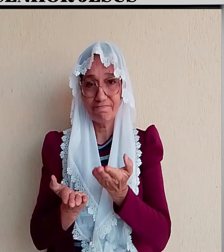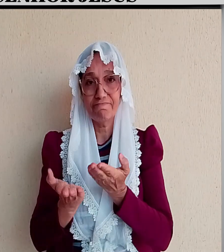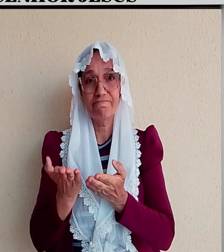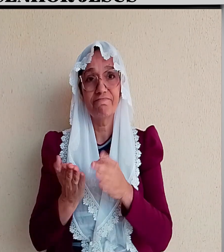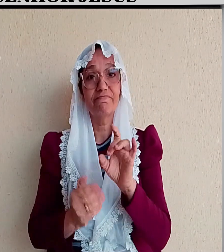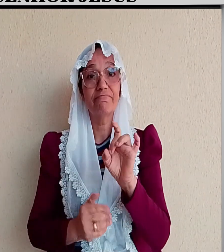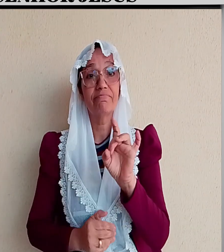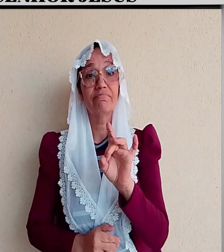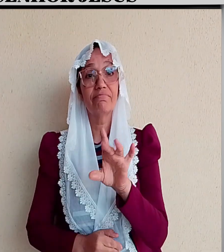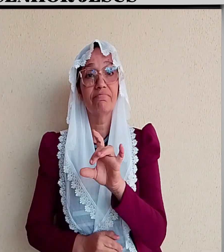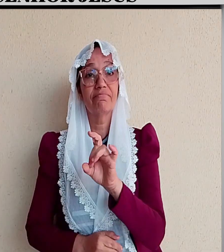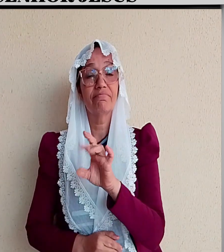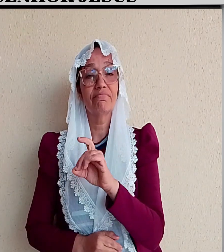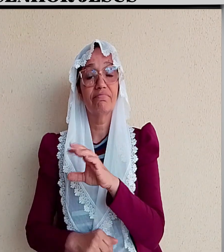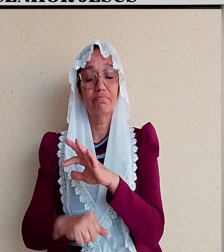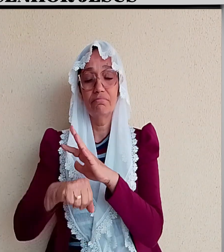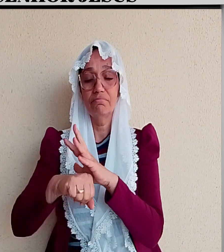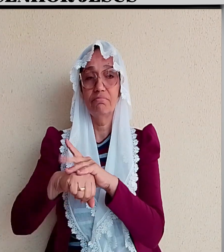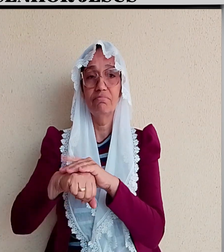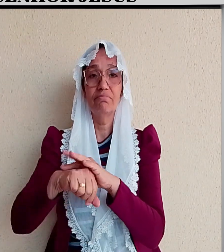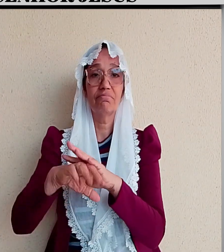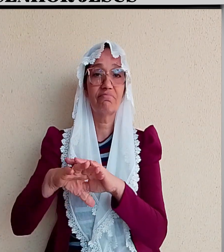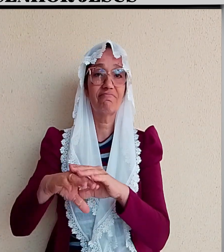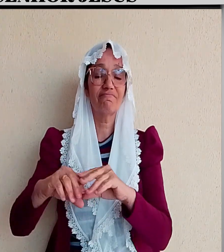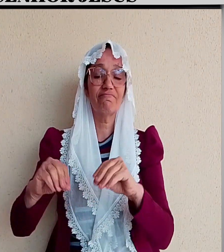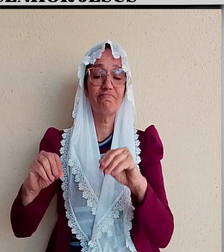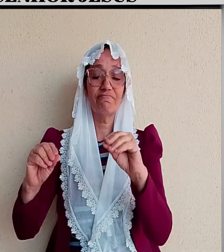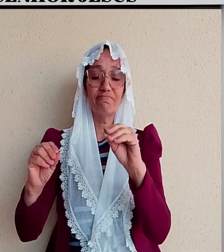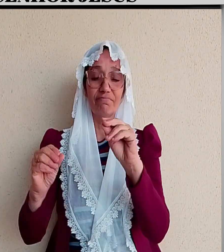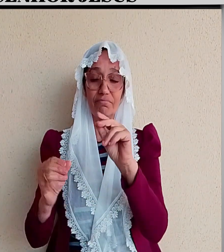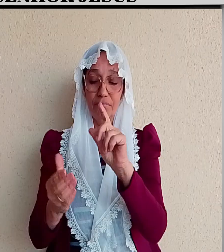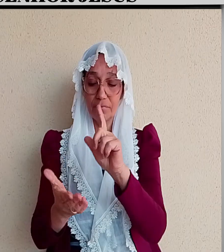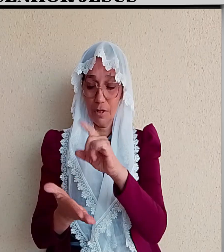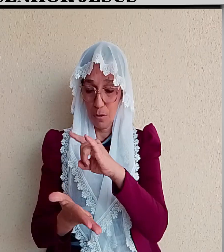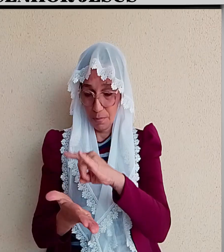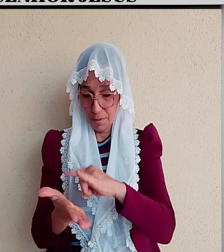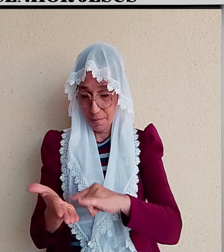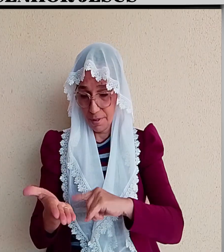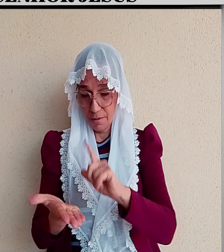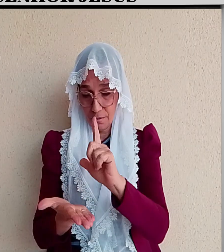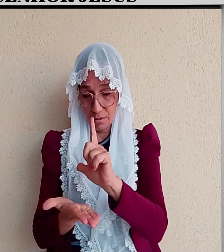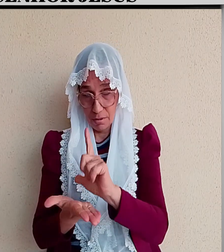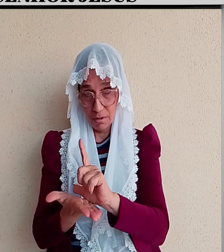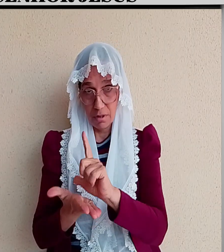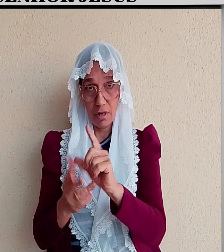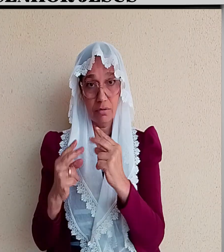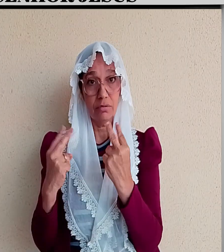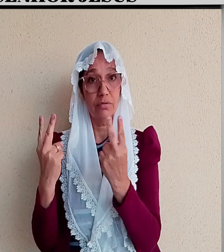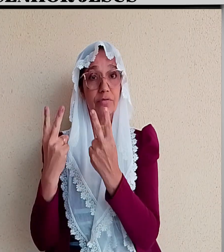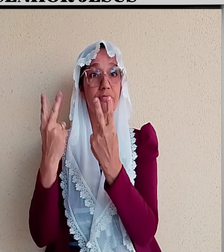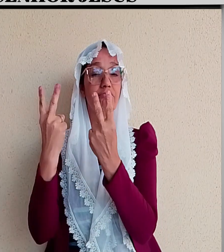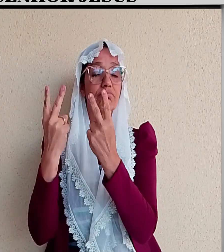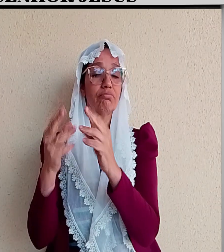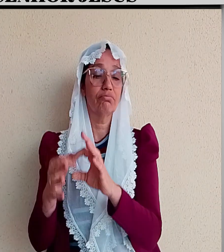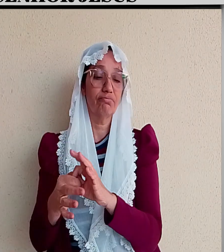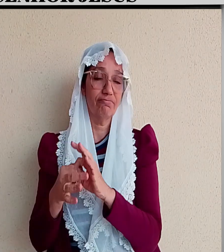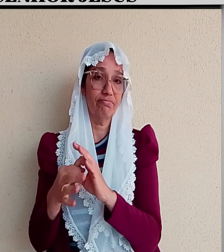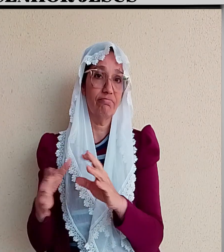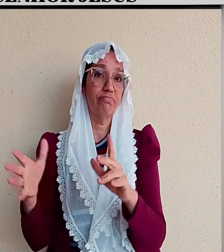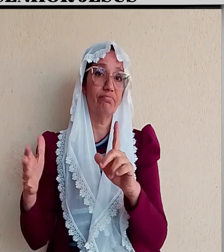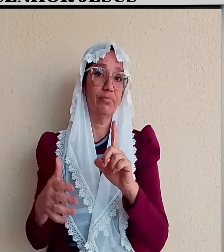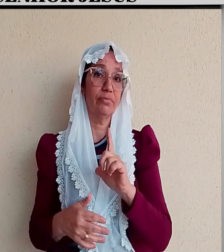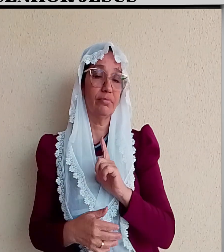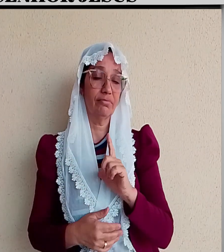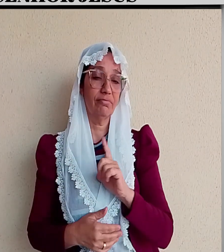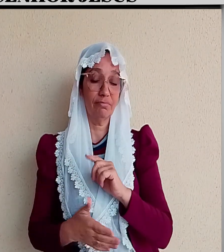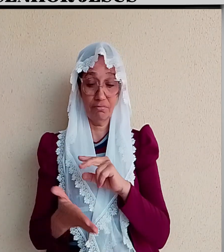de te trazer o laudo da vitória. Aleluia. Glória a Deus. Glória a Deus. Ressurreição. Glória a Jesus. Aleluia. Ressurreição